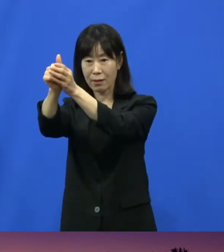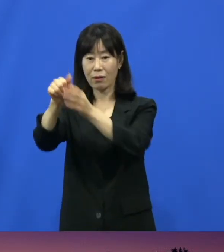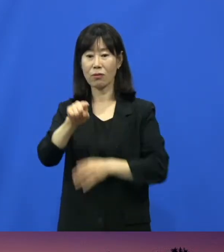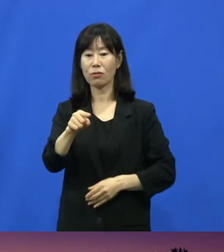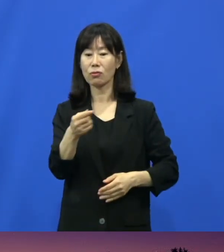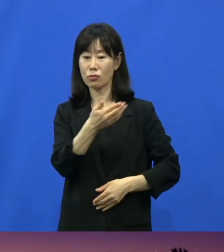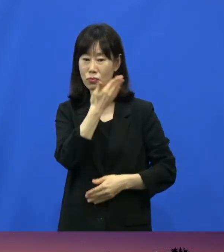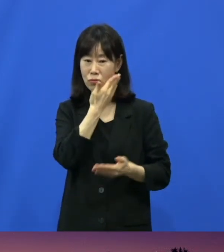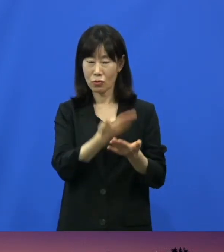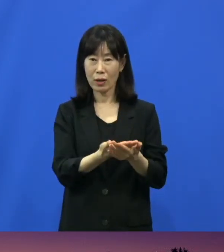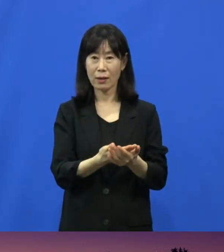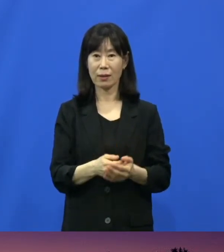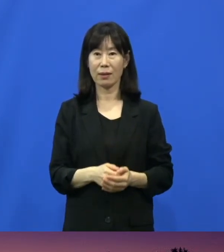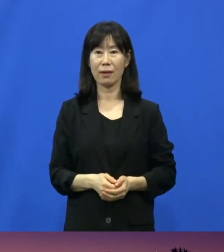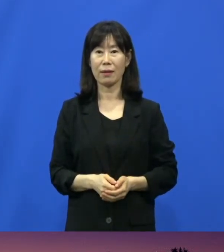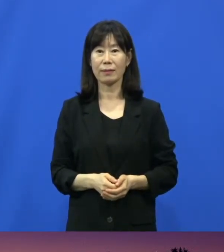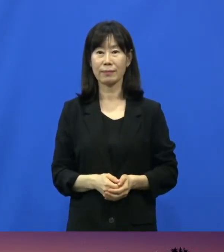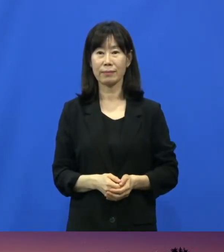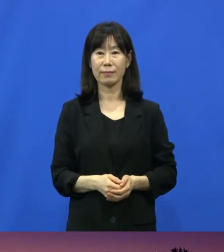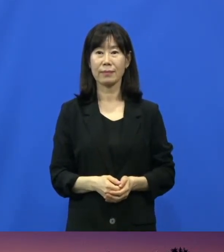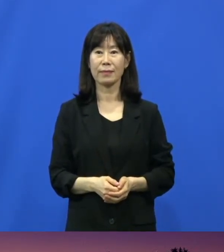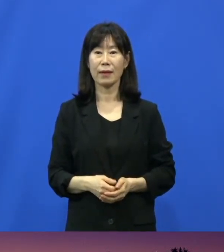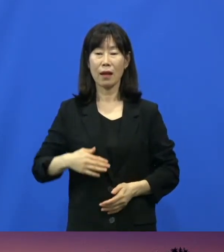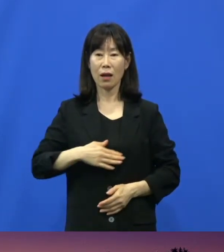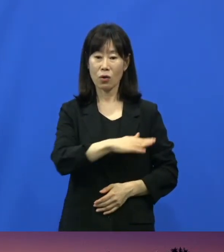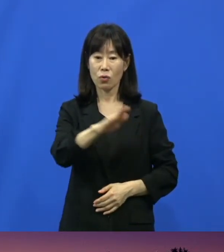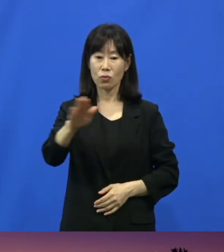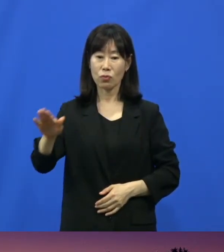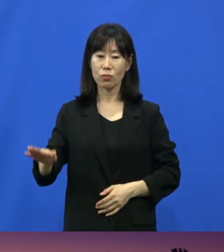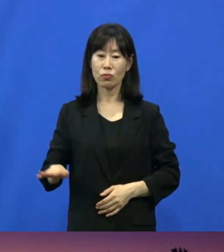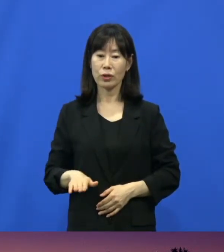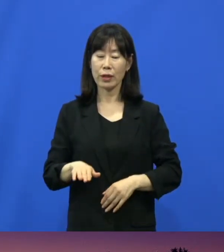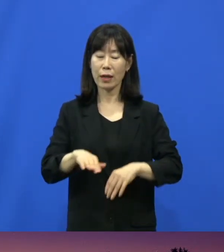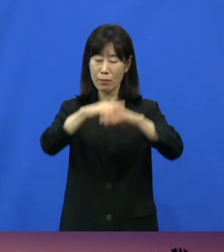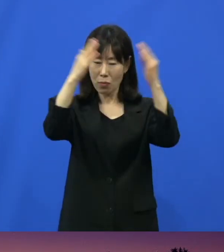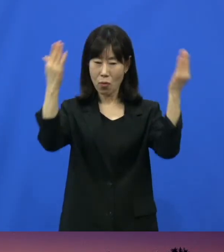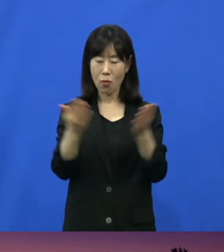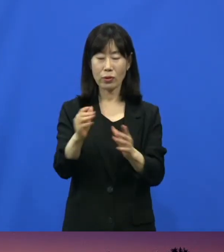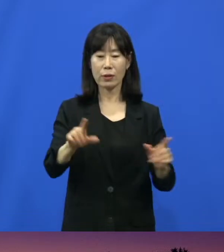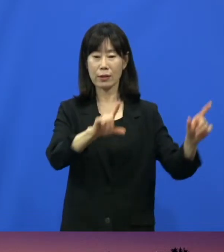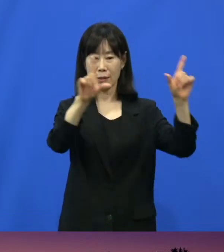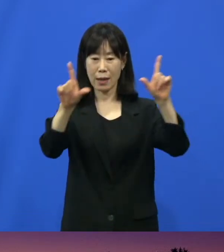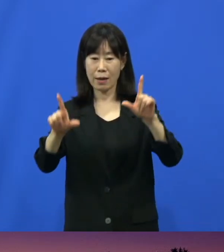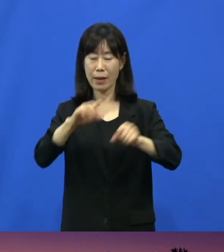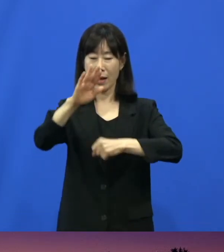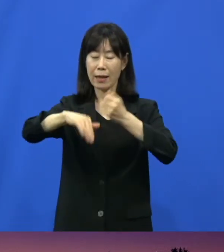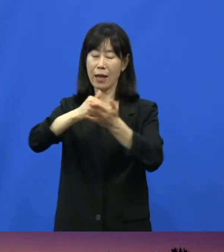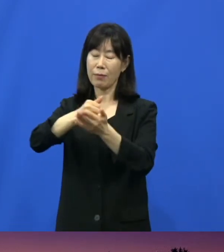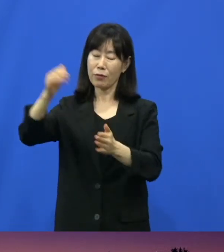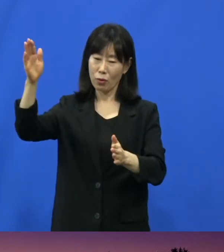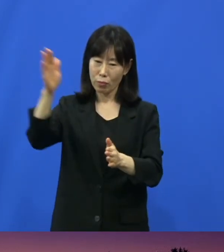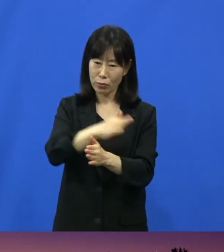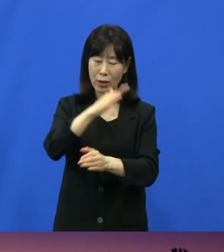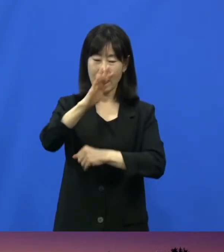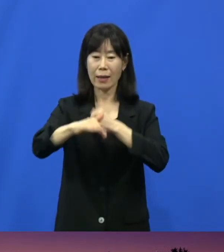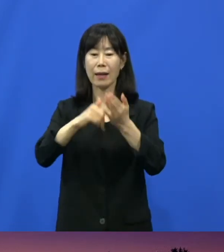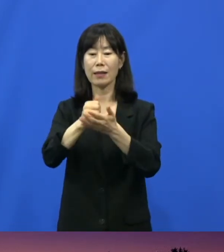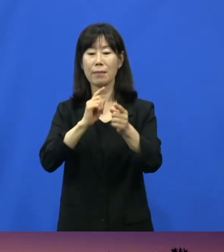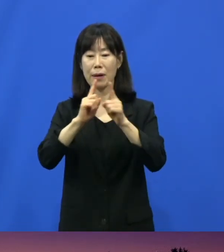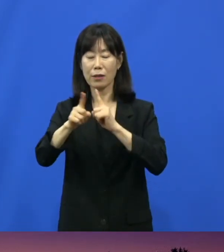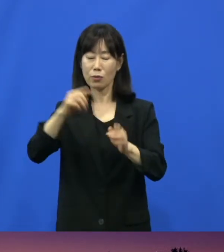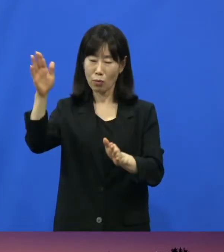더 이상 욕구, 불만에 사로잡히지 않는 거죠. 우리의 삶의 모든 에너지가 그분으로부터, 그분의 말씀으로부터 오기